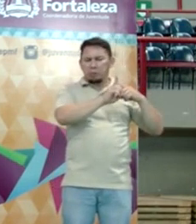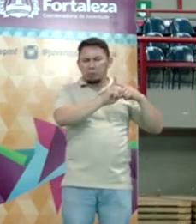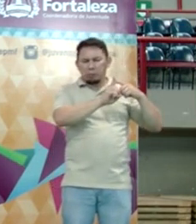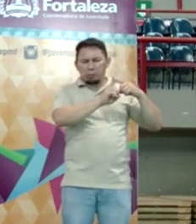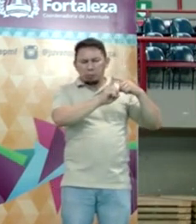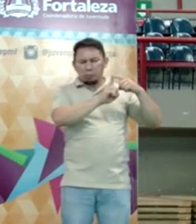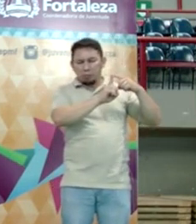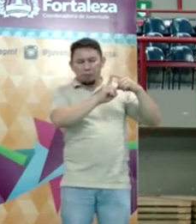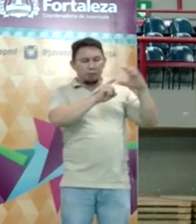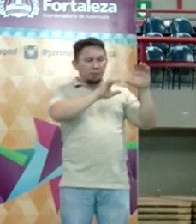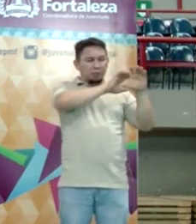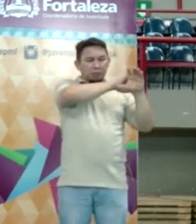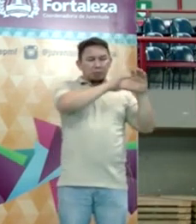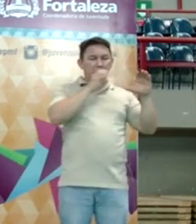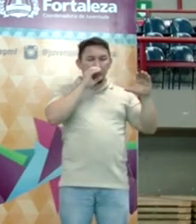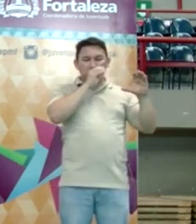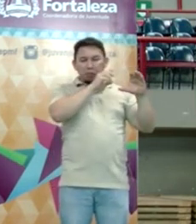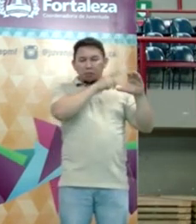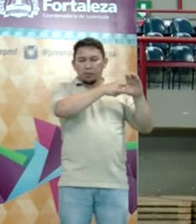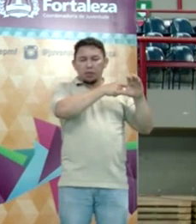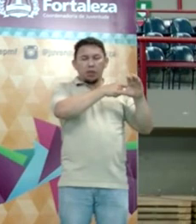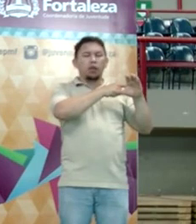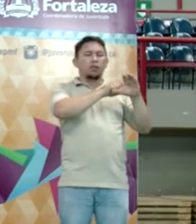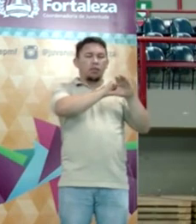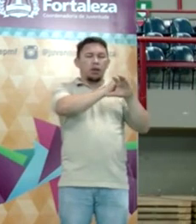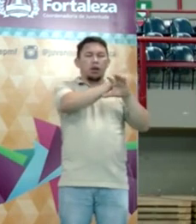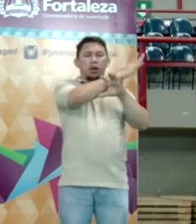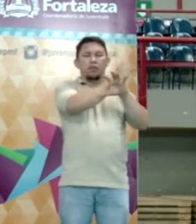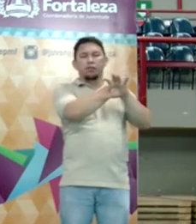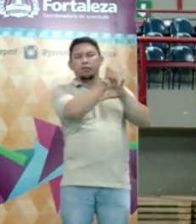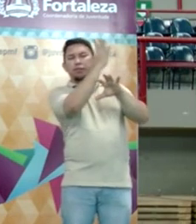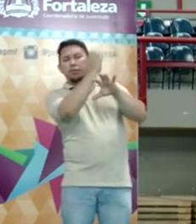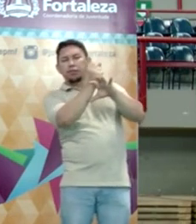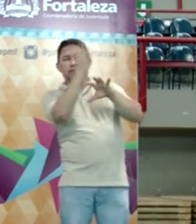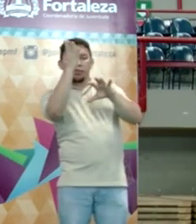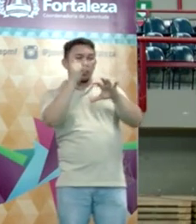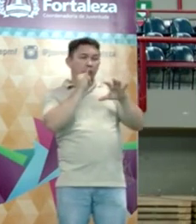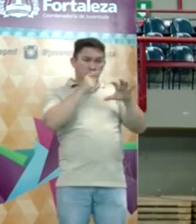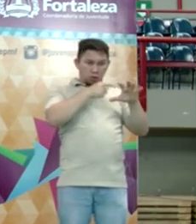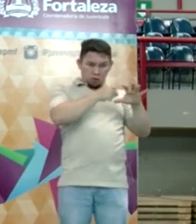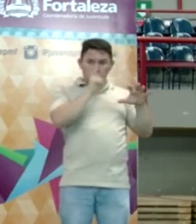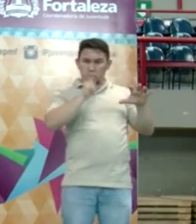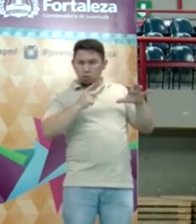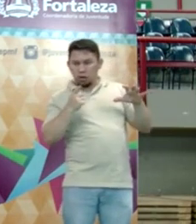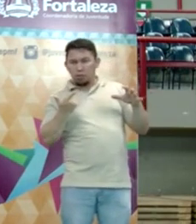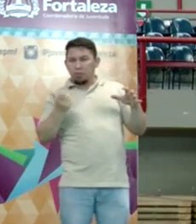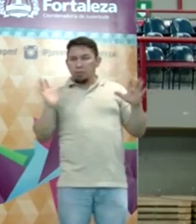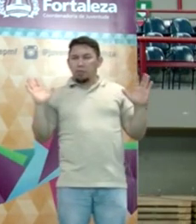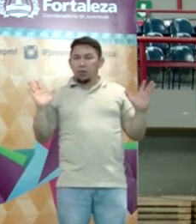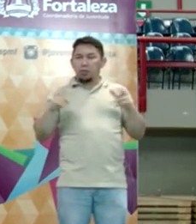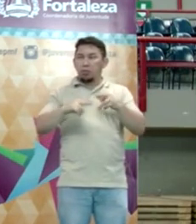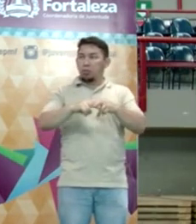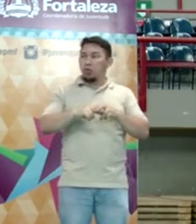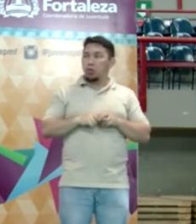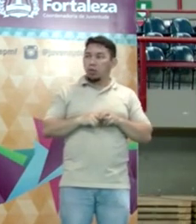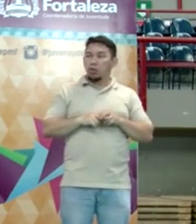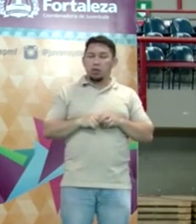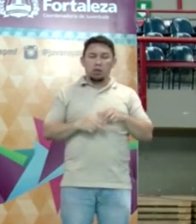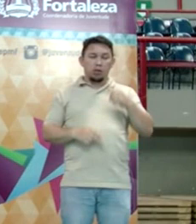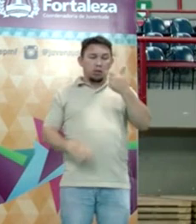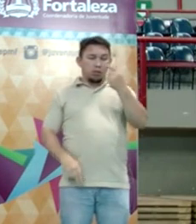aquecido. Significa, portanto, que vai estar sendo dissipada energia. Você não está utilizando aquela energia. Então,